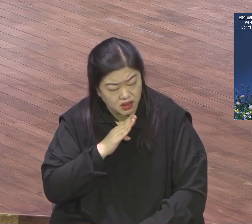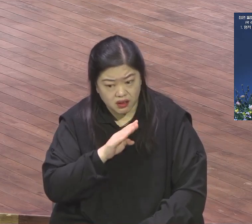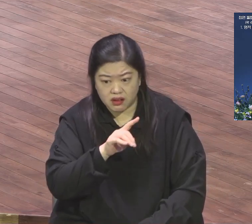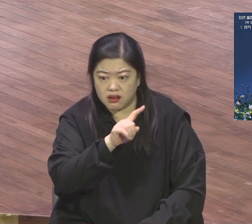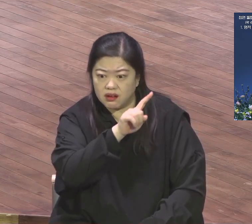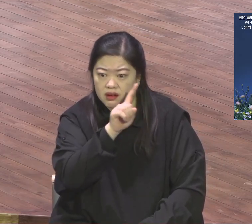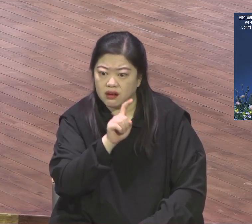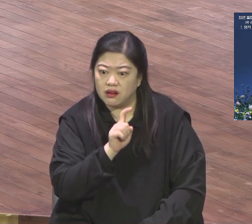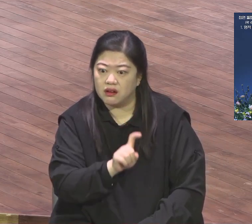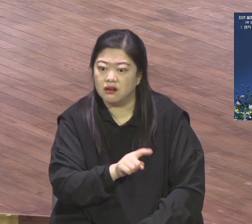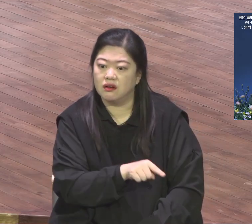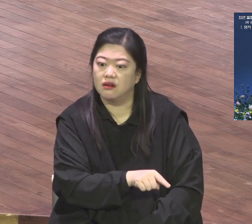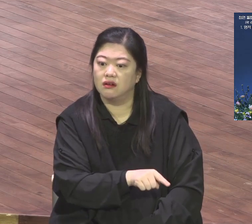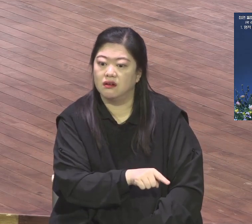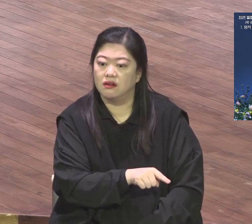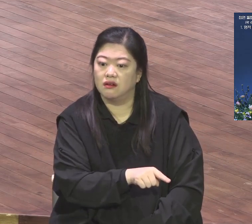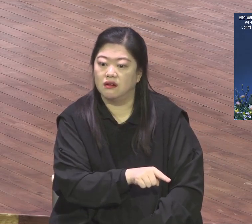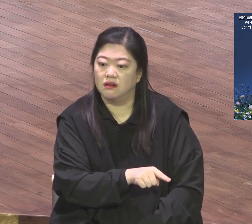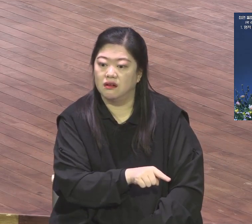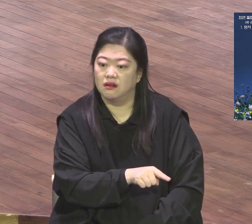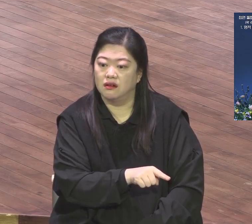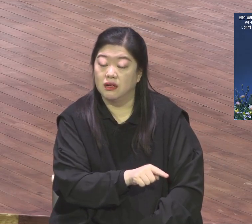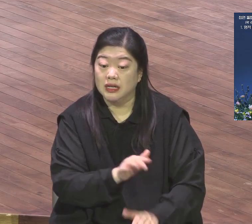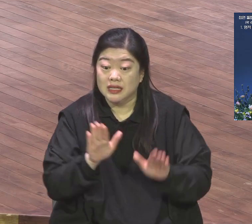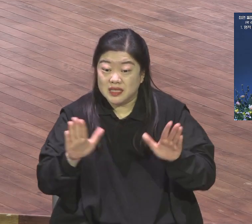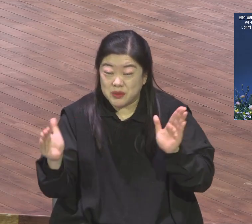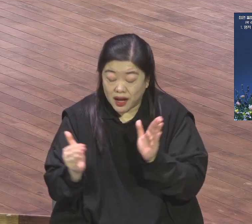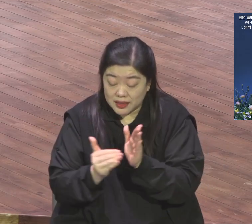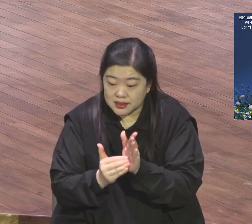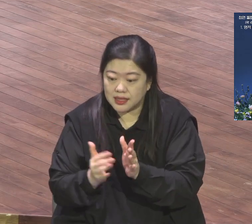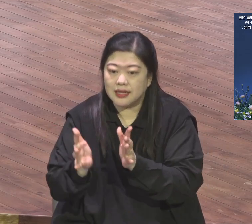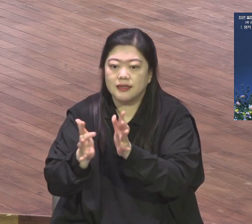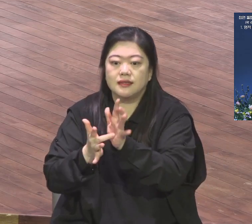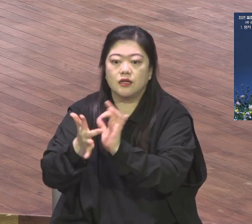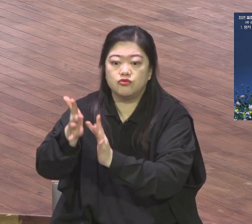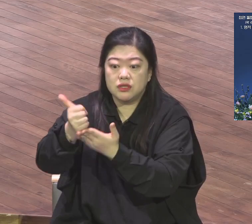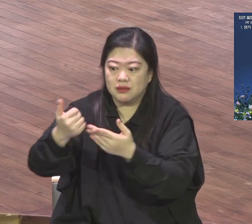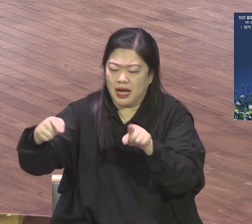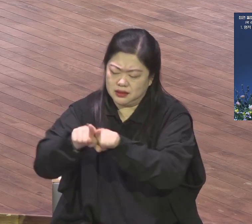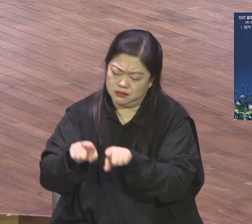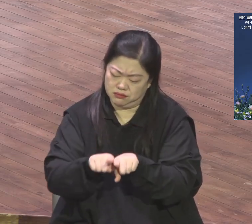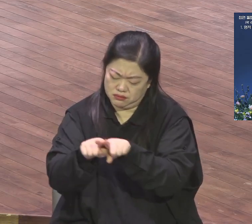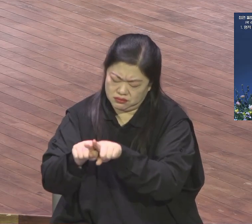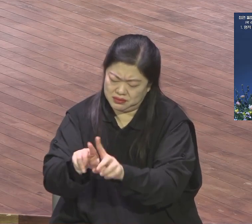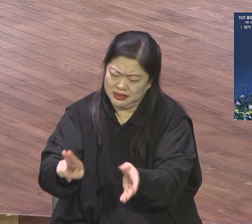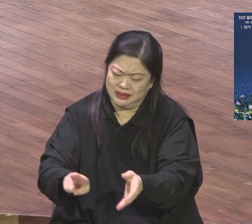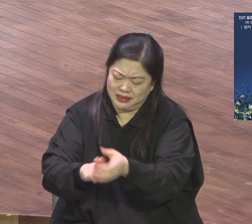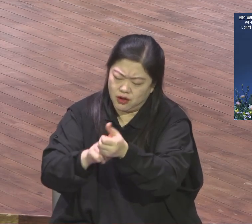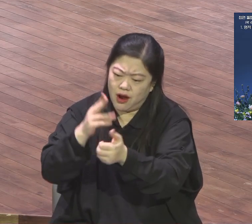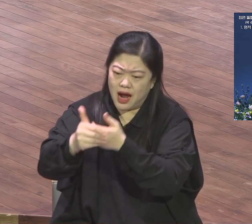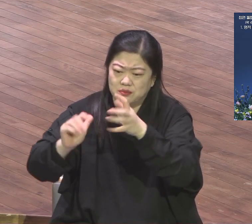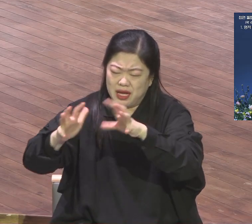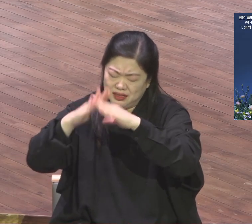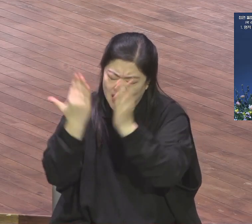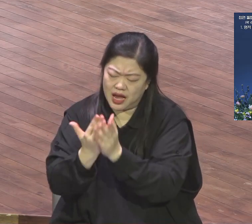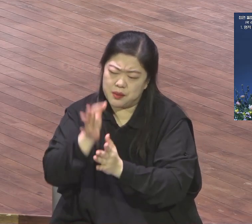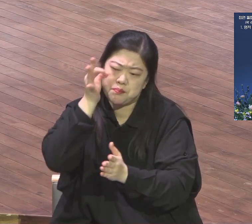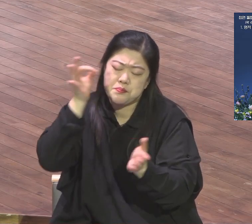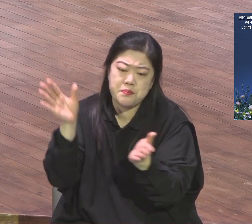상태 그대로 빠져 있는 걸 볼 수 있어요. 예수를 뭐라고 호칭합니까? 선생님이요. 예수님은